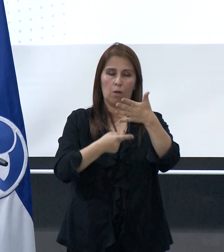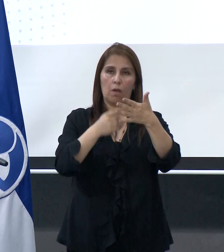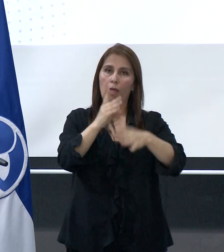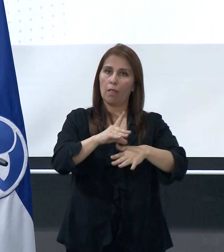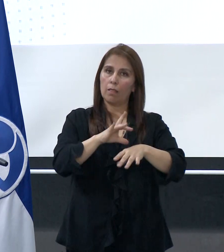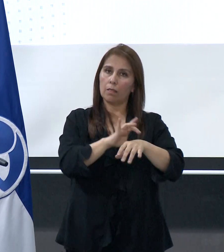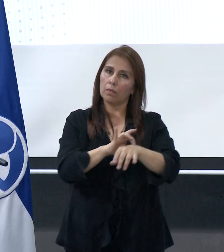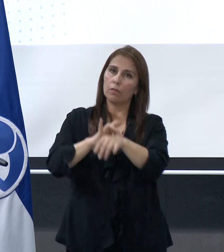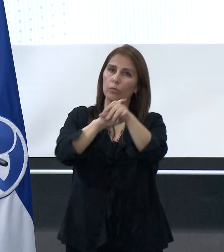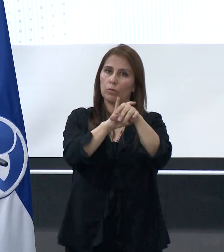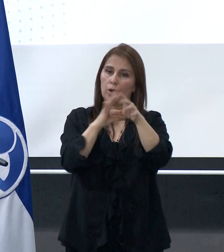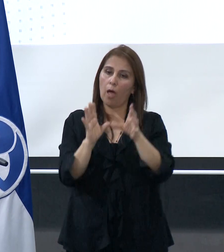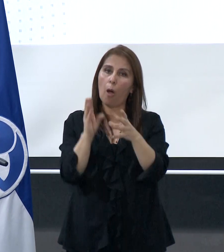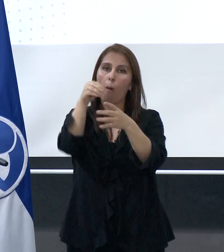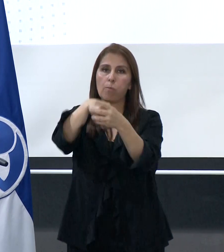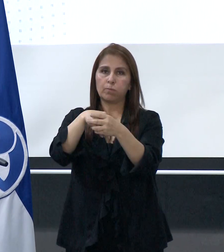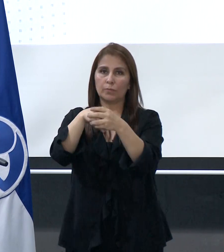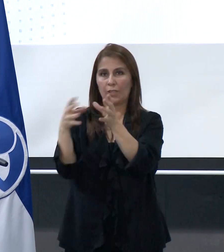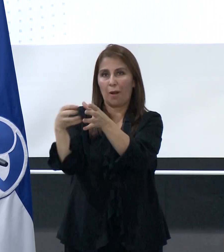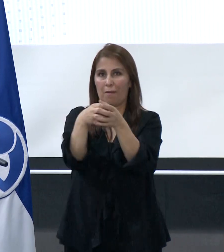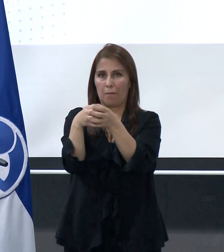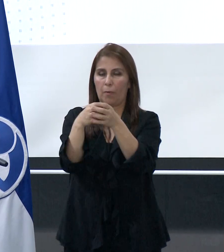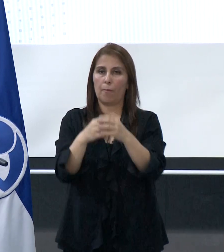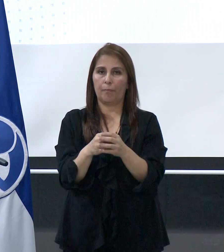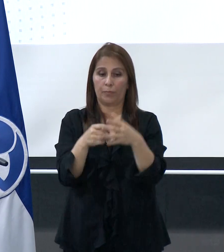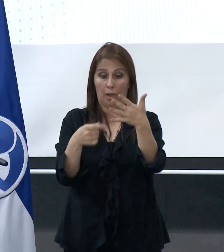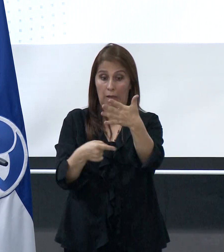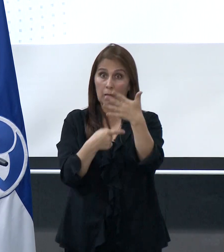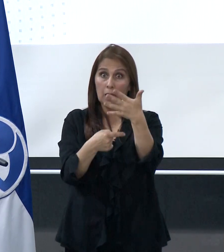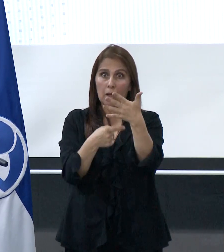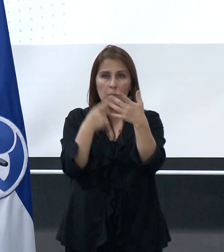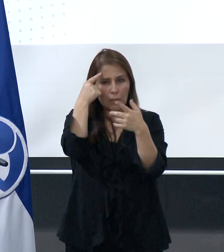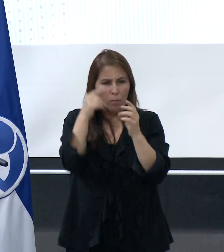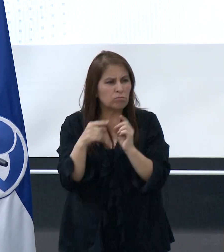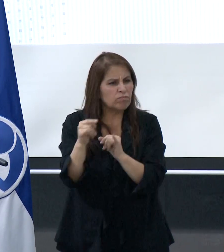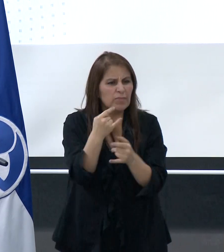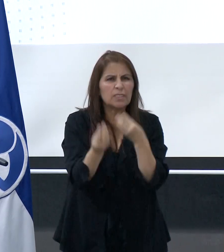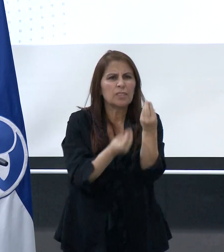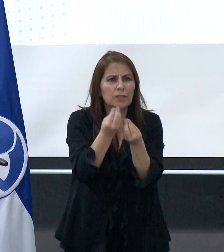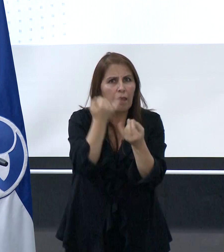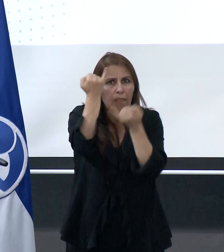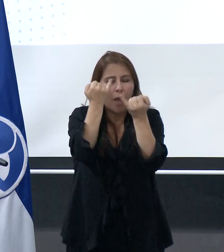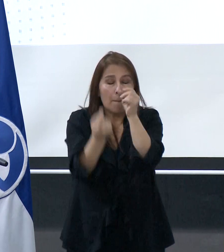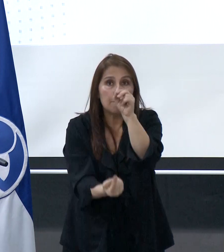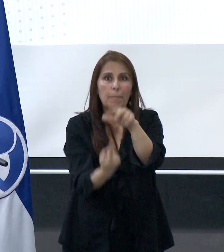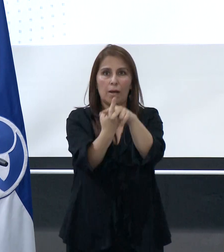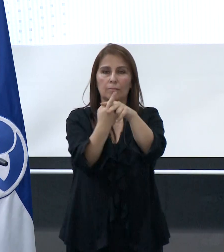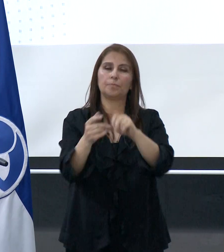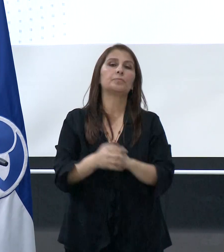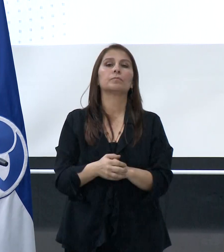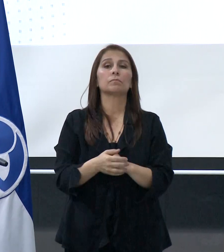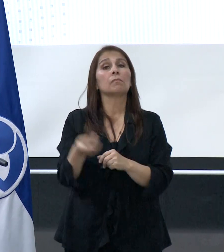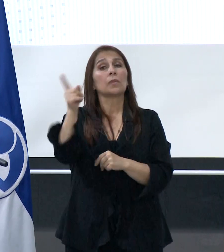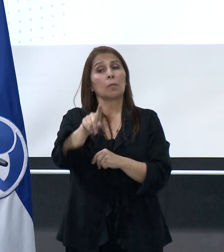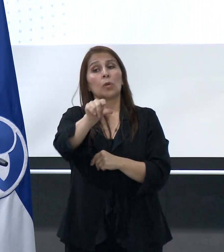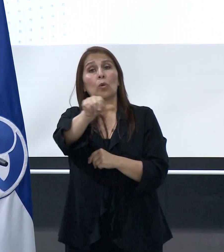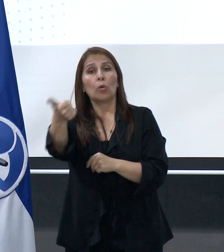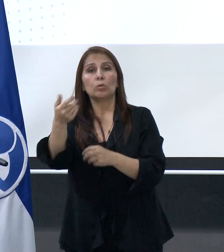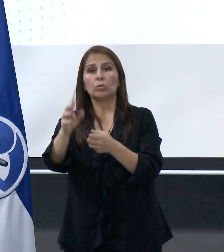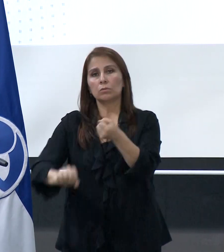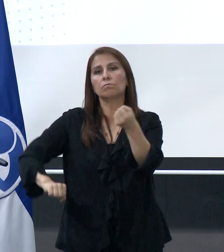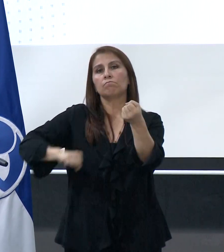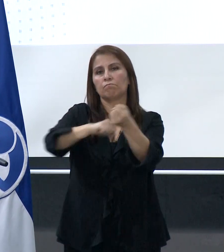y su equipo unidad es donde nació esta propuesta también quiero agradecer a unidades que se han sumado activamente en el